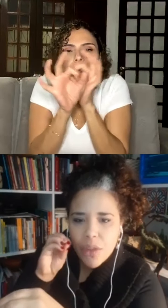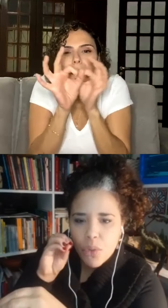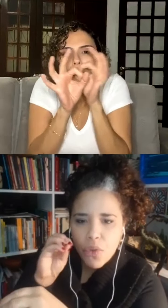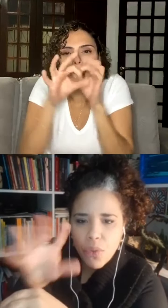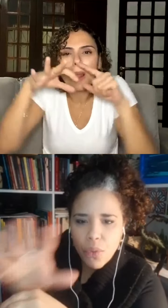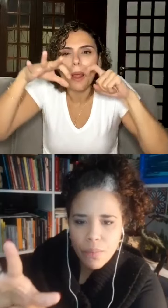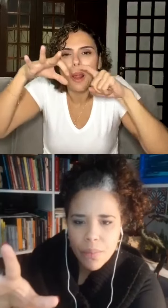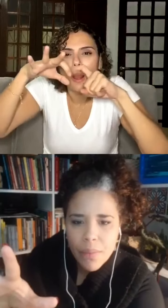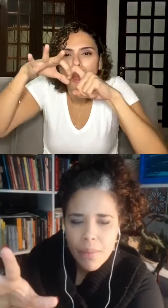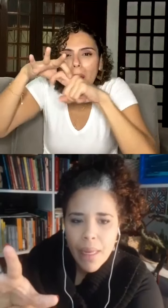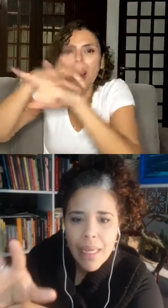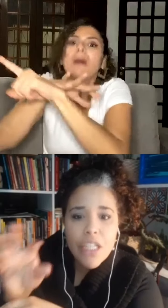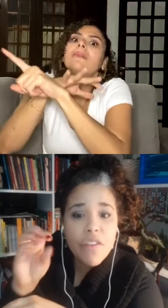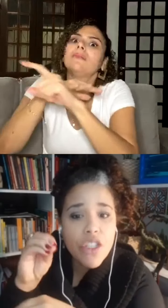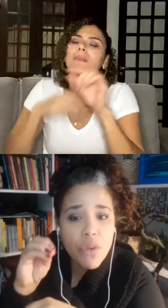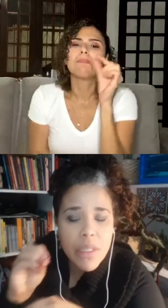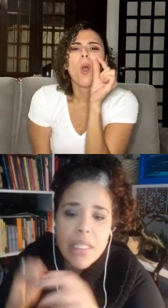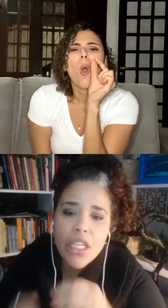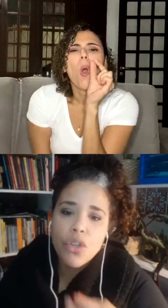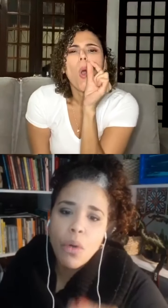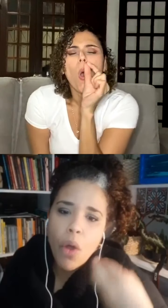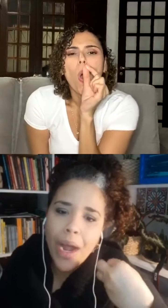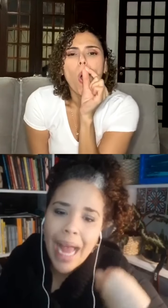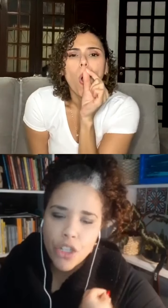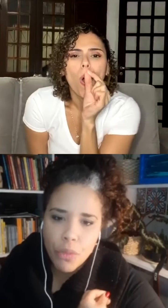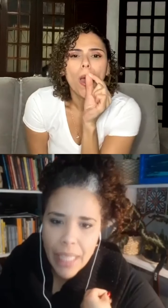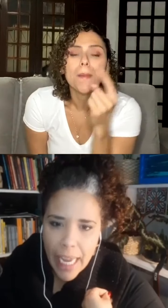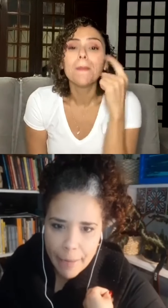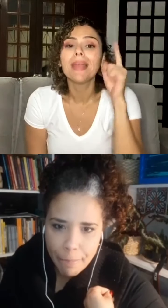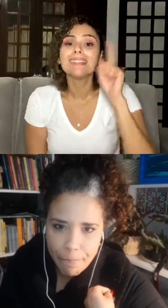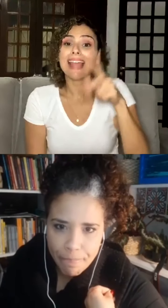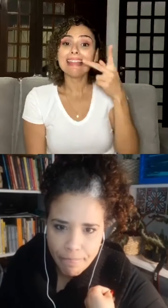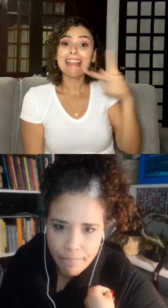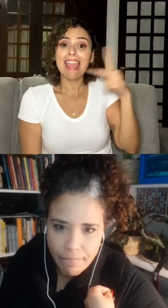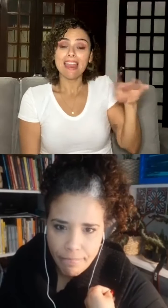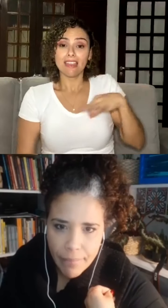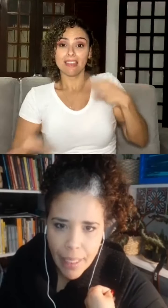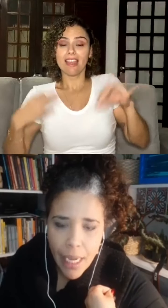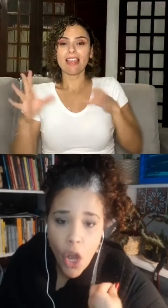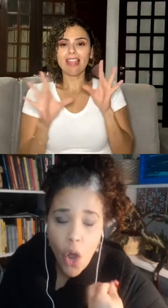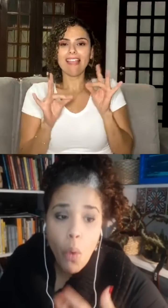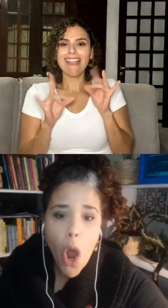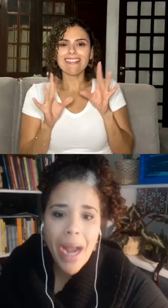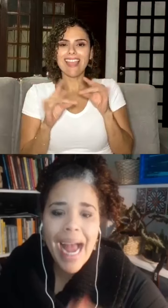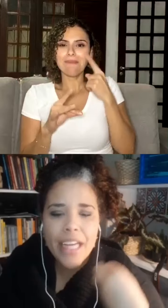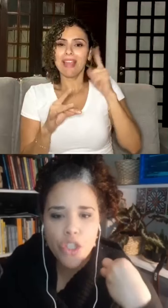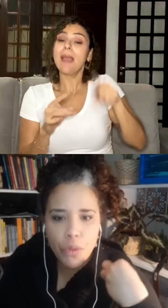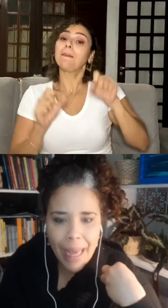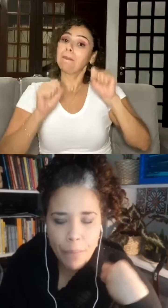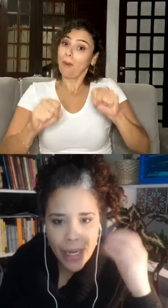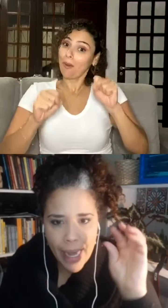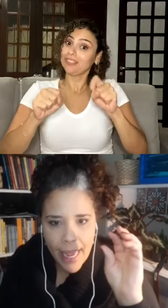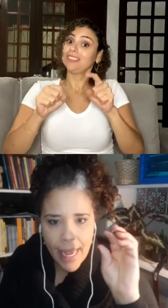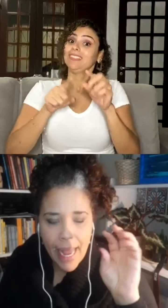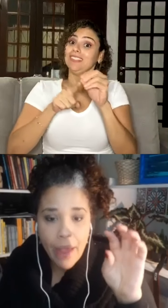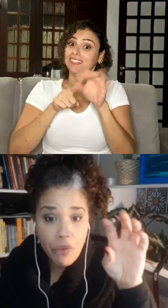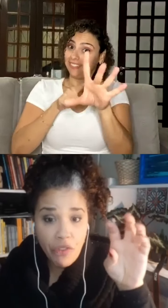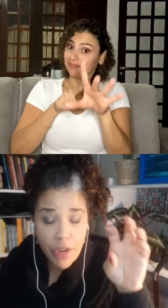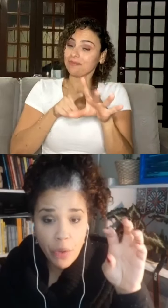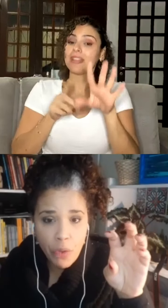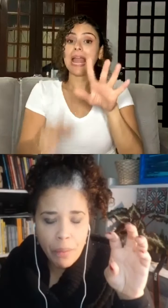jato, que às vezes coincide com o orgasmo dele. O orgasmo da mulher é